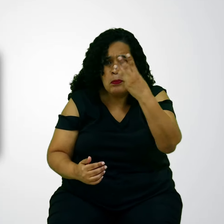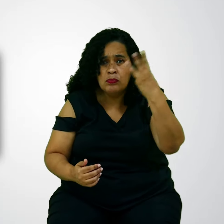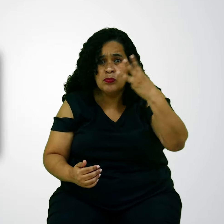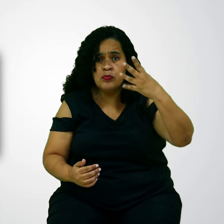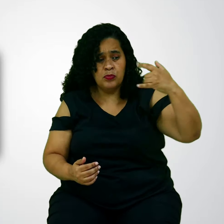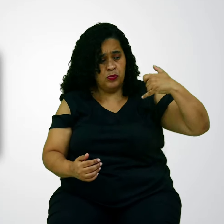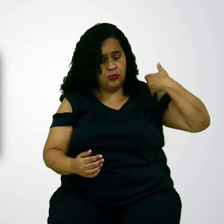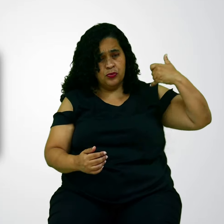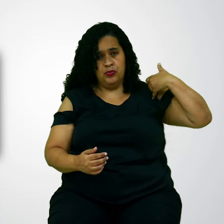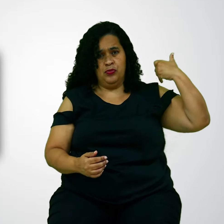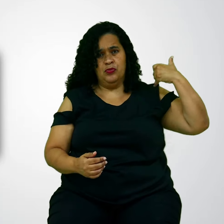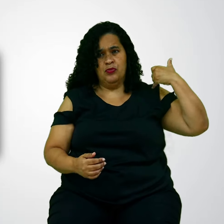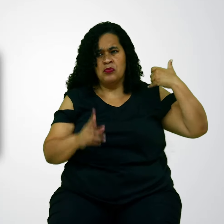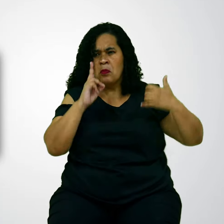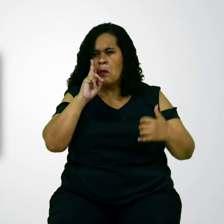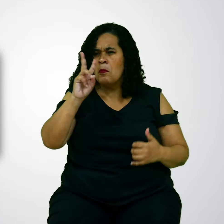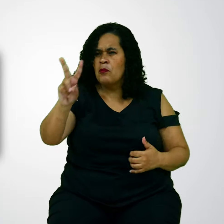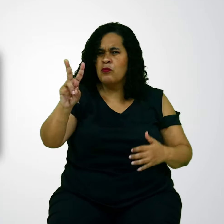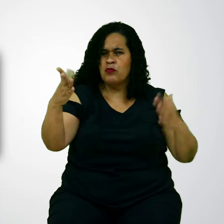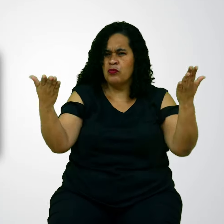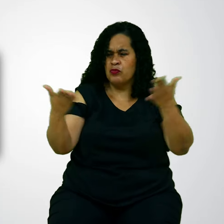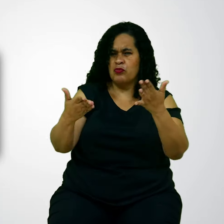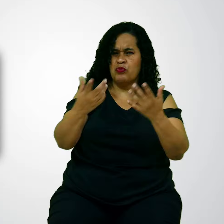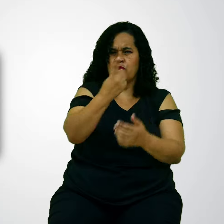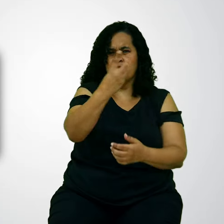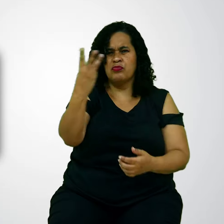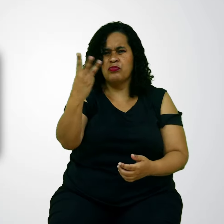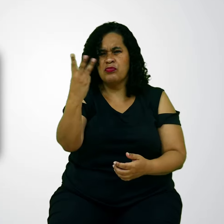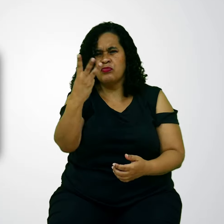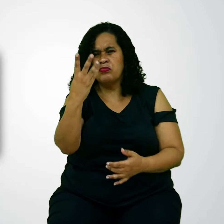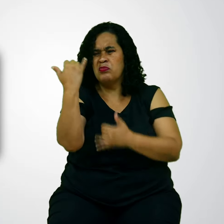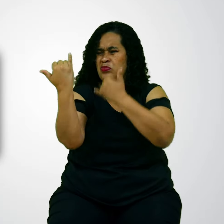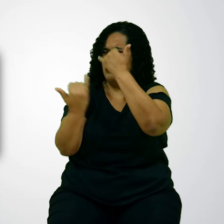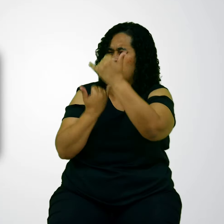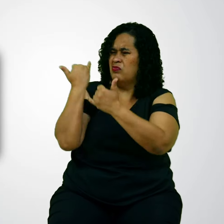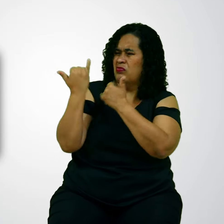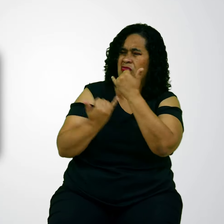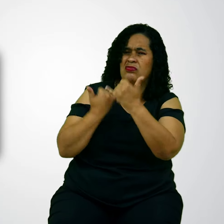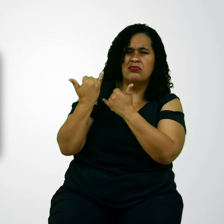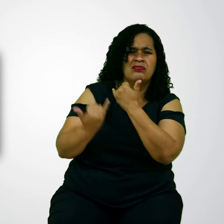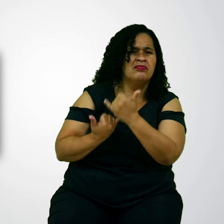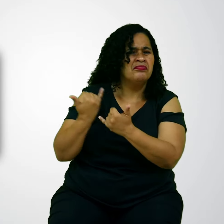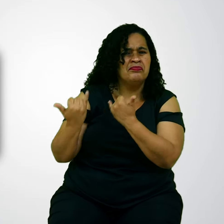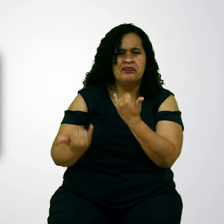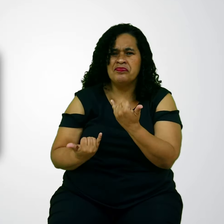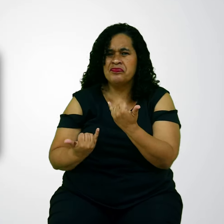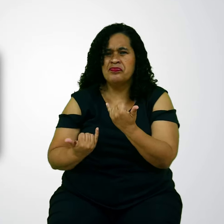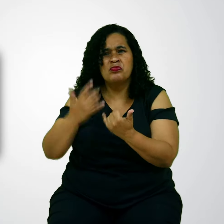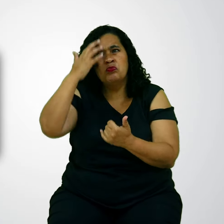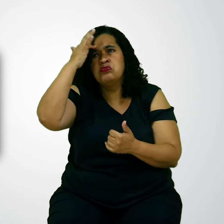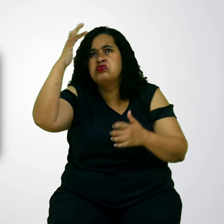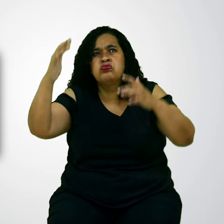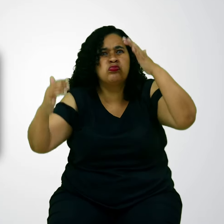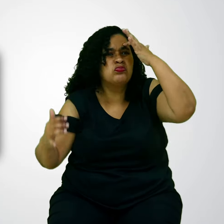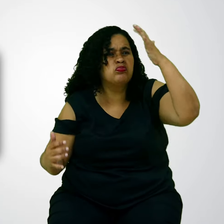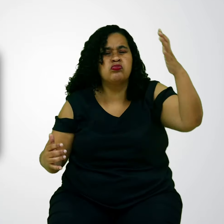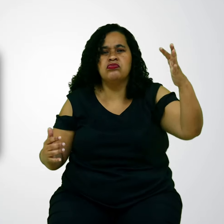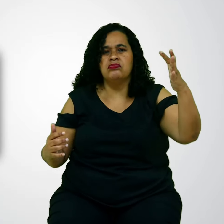vejo os meninos de 13, 15 anos ainda brincando, entretidos, meu Deus,